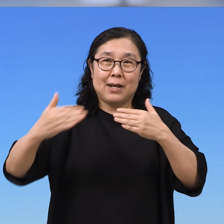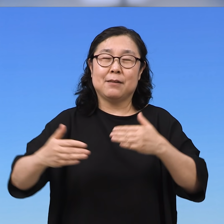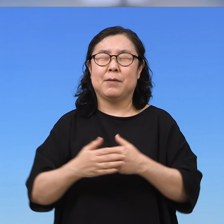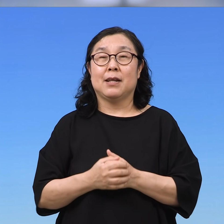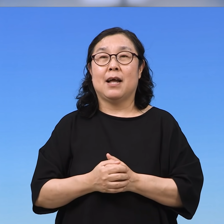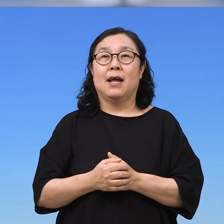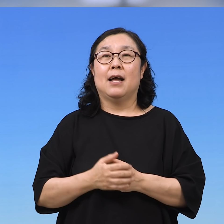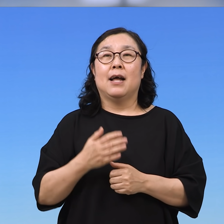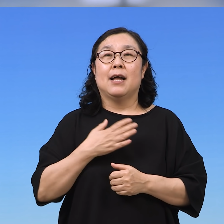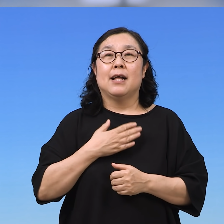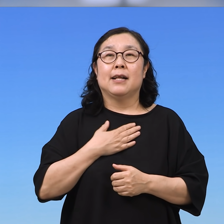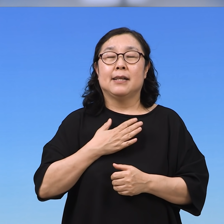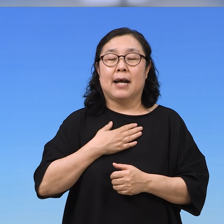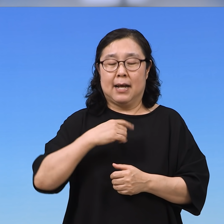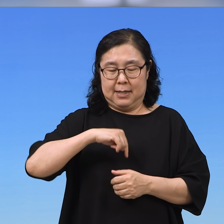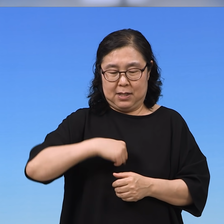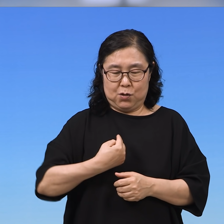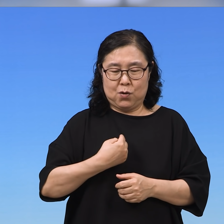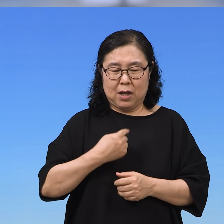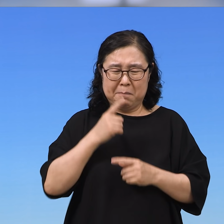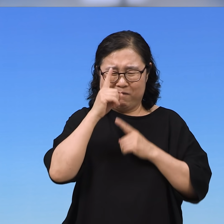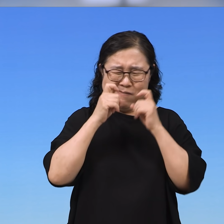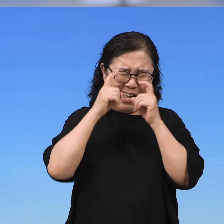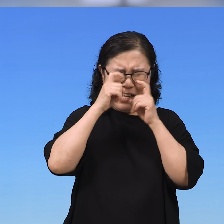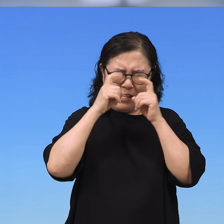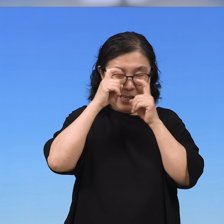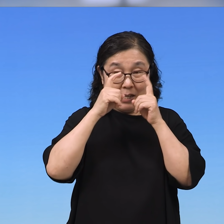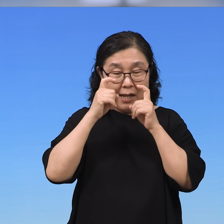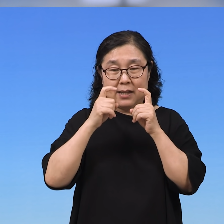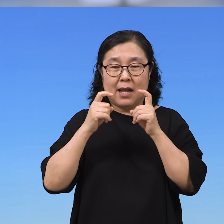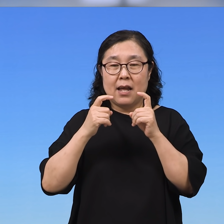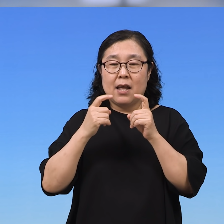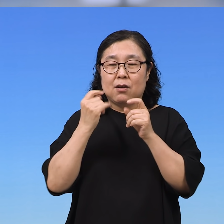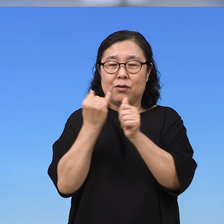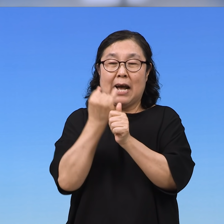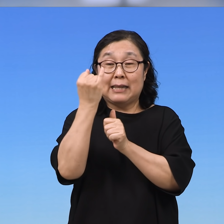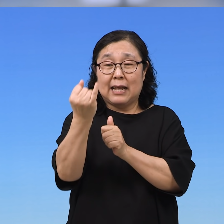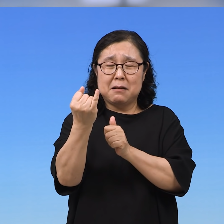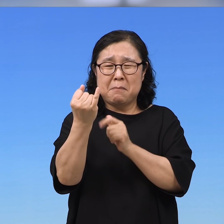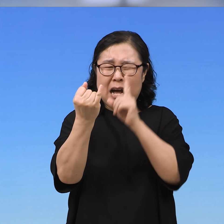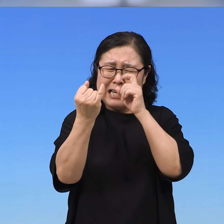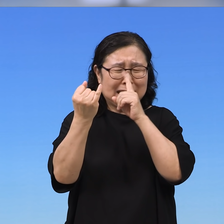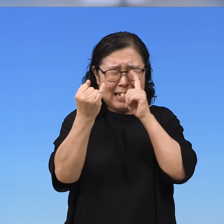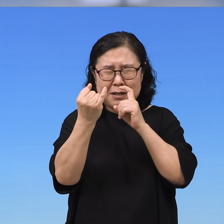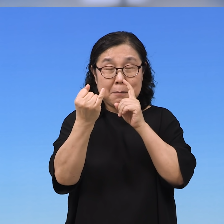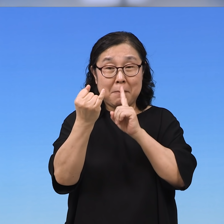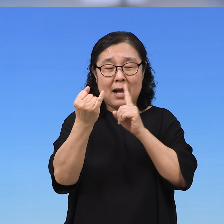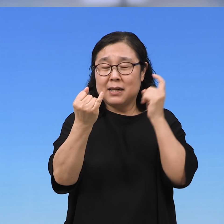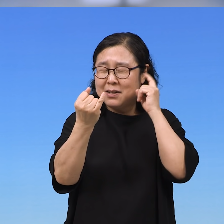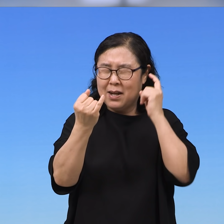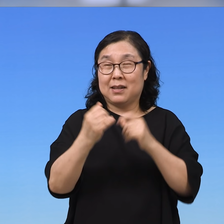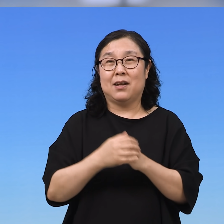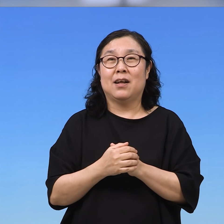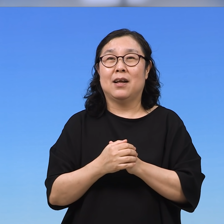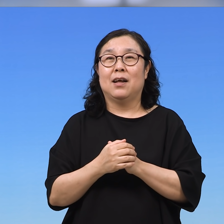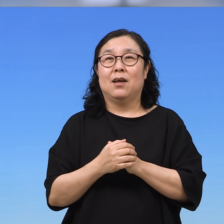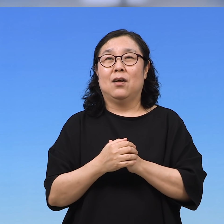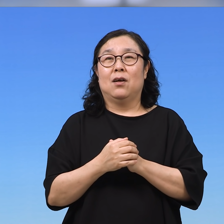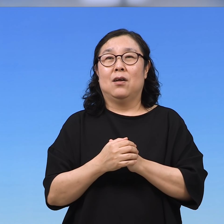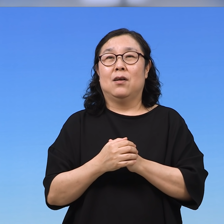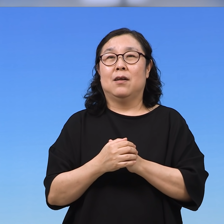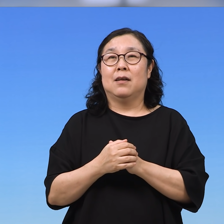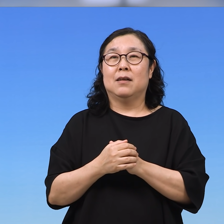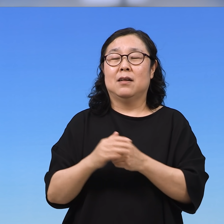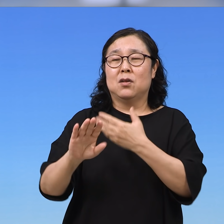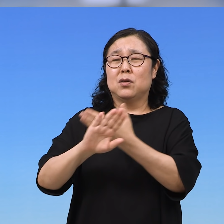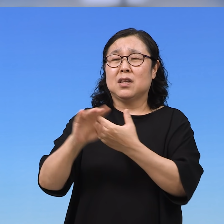집사람만 죽어나요. 내가 나한테 이제 짜증이 나는데 나한테 짜증을 다 들어야 돼. 이거 외부 강사 쓰면 되는데